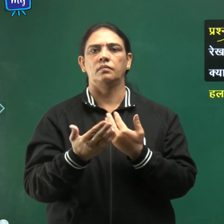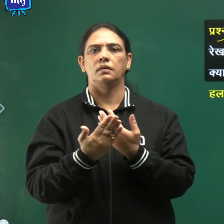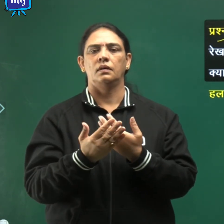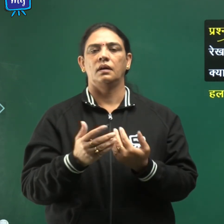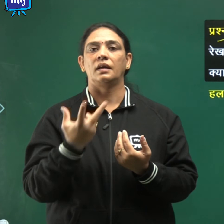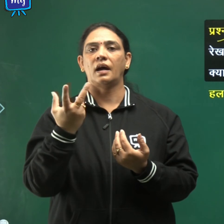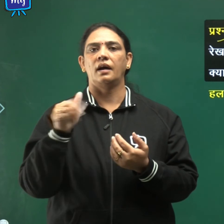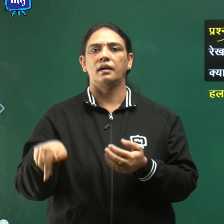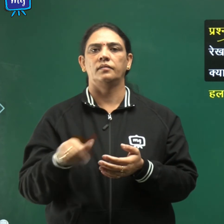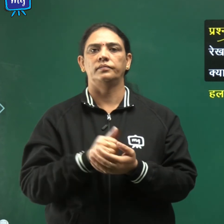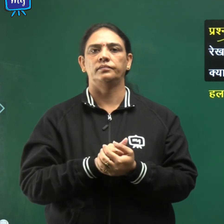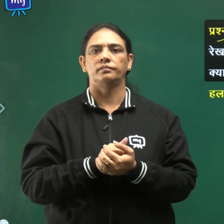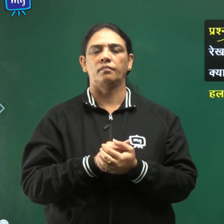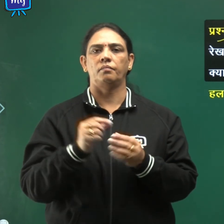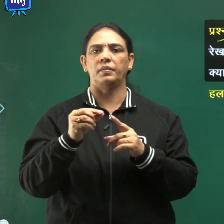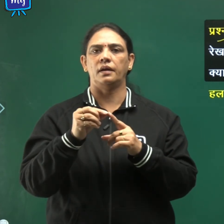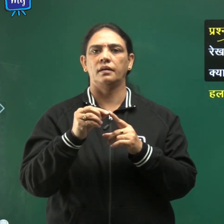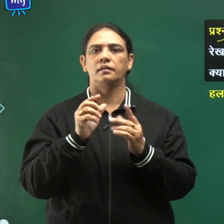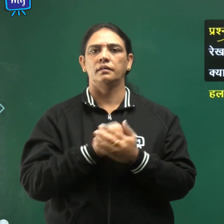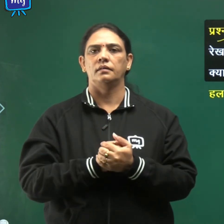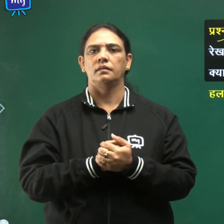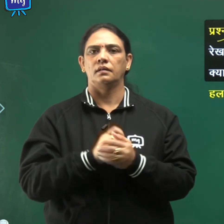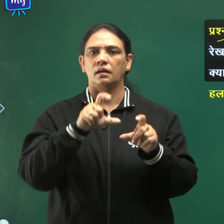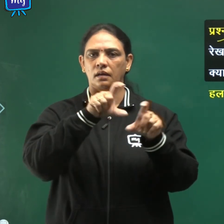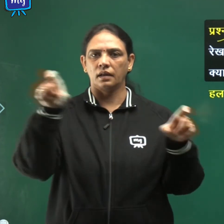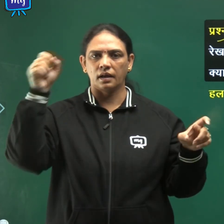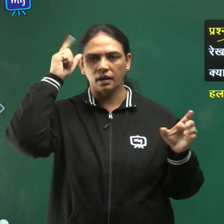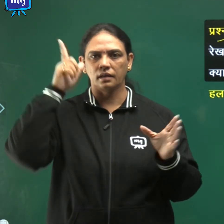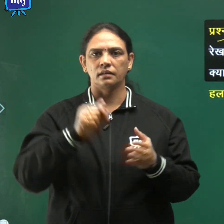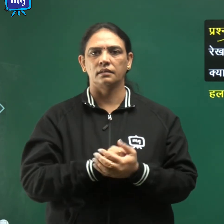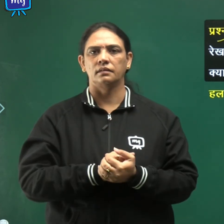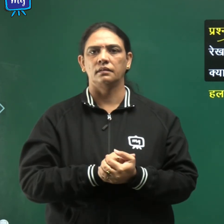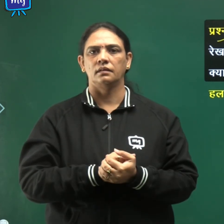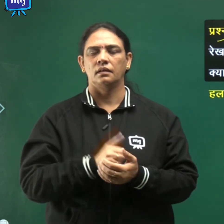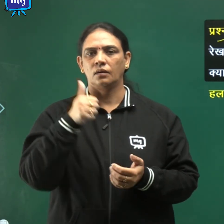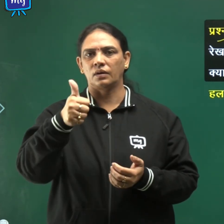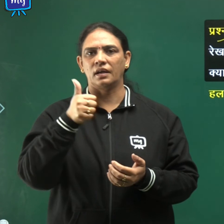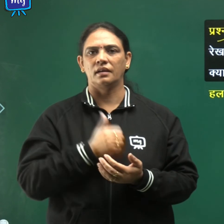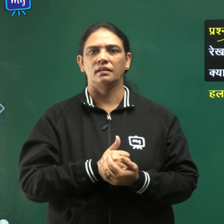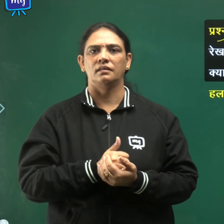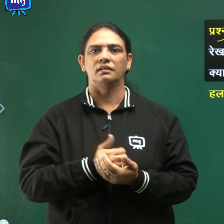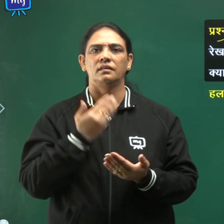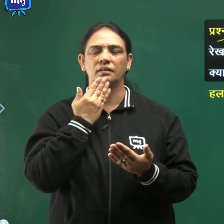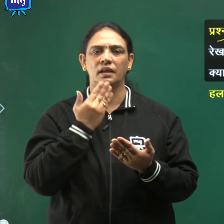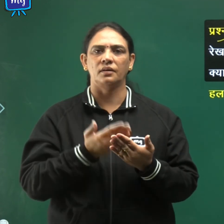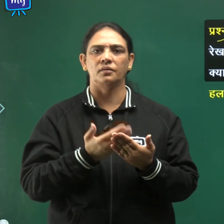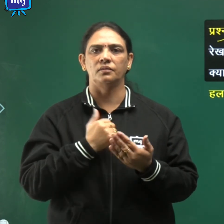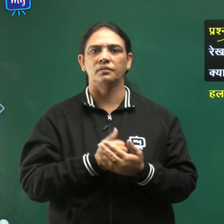क्या है? P। समझ आ गया? ओके, थैंक यू।